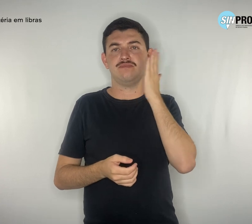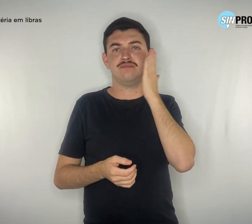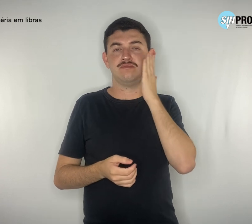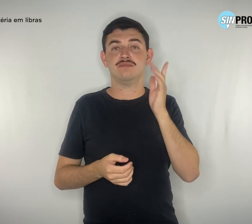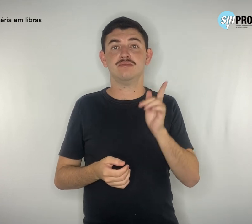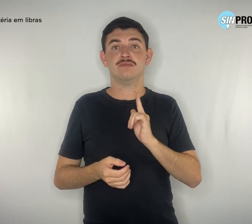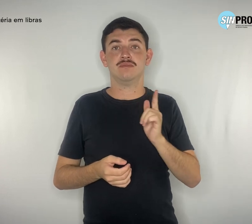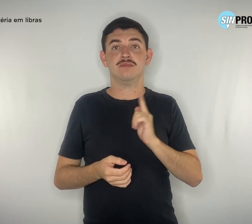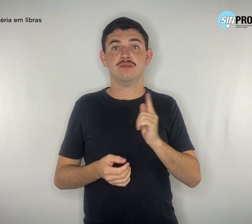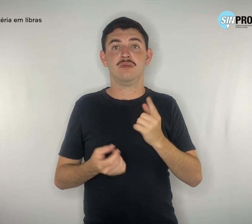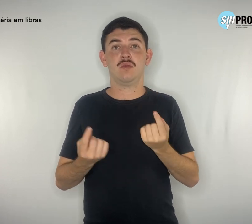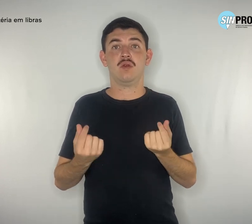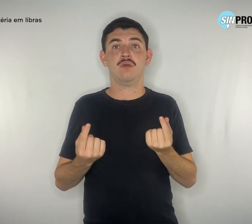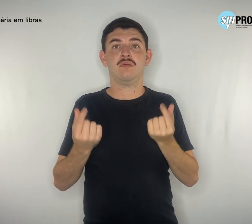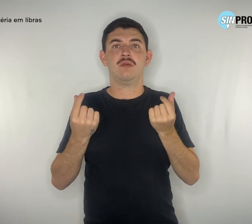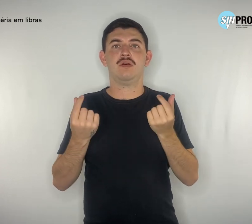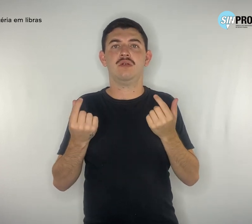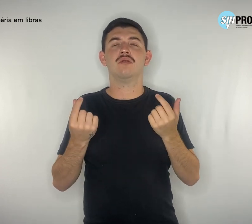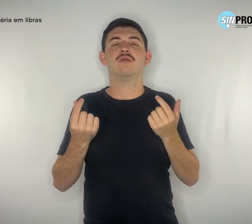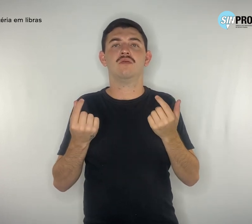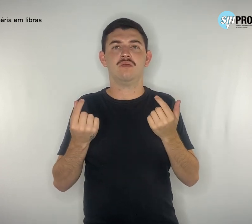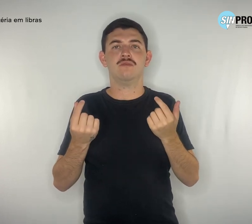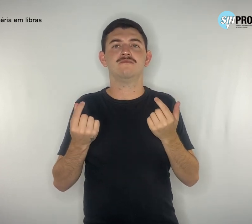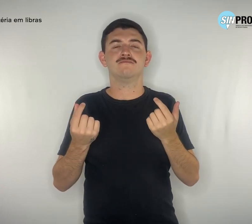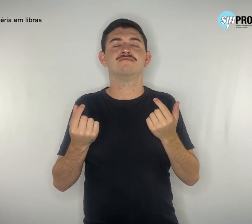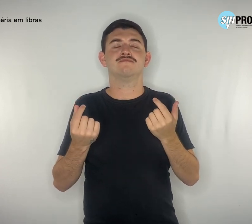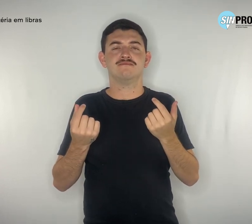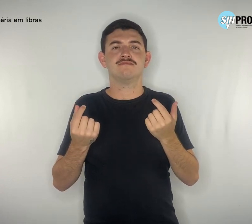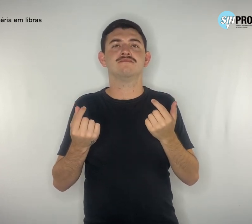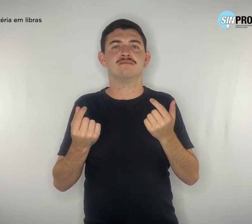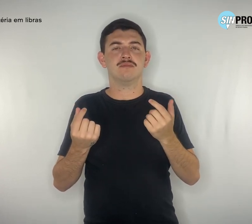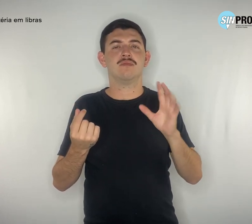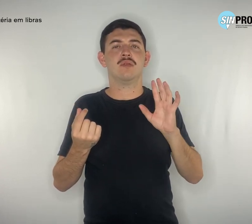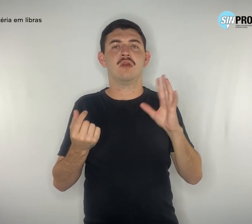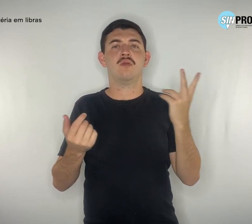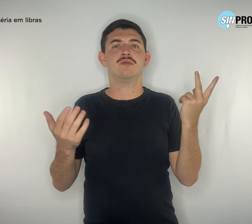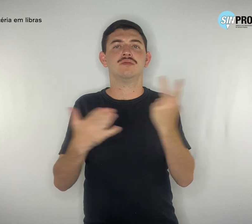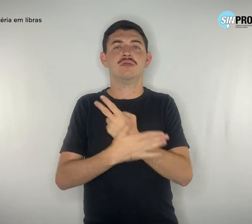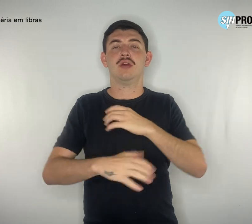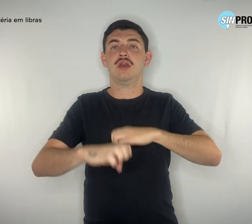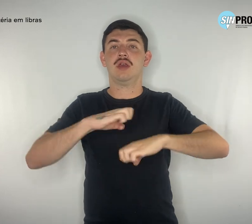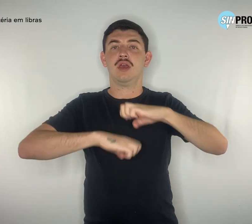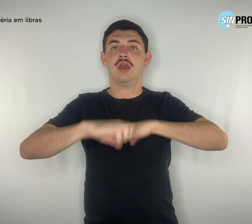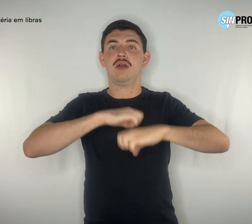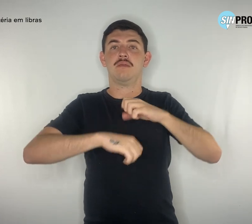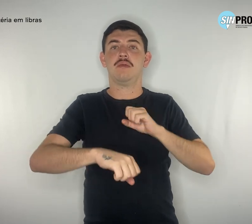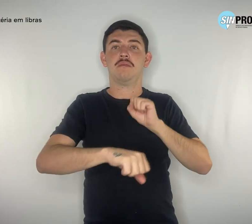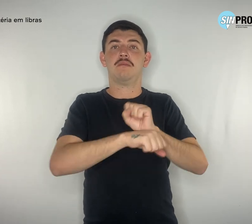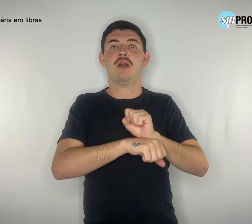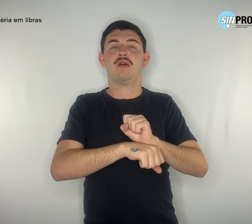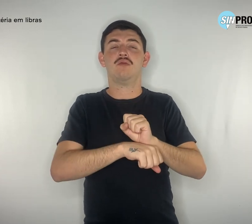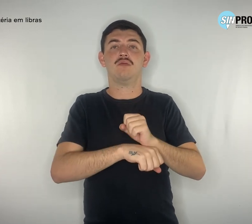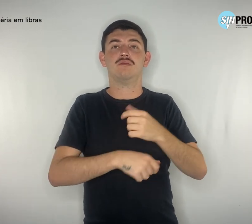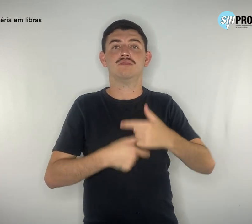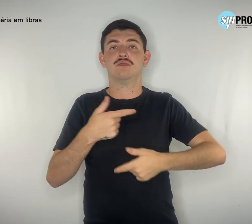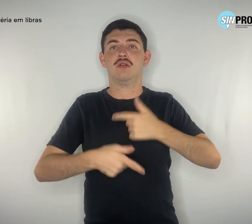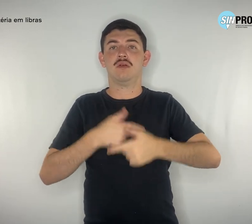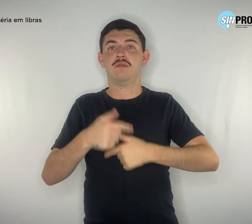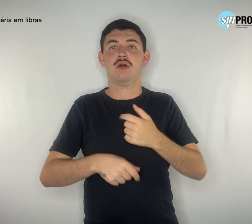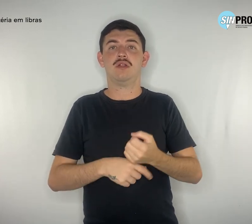hiato quando a EAP deixou de funcionar durante dois, três anos e volta somente,